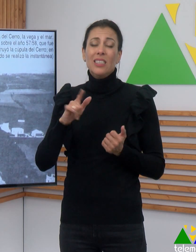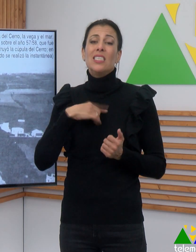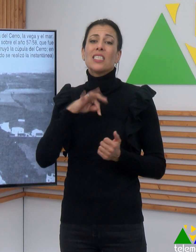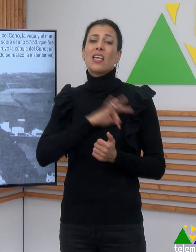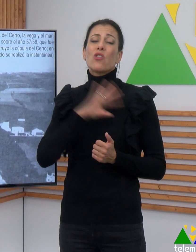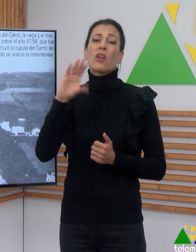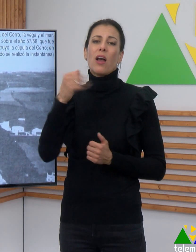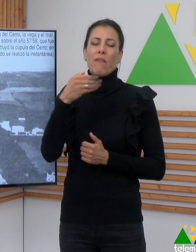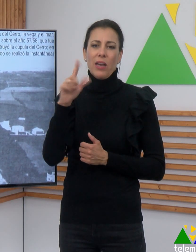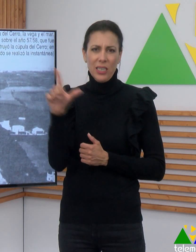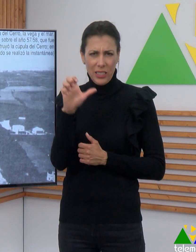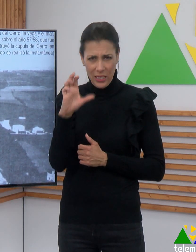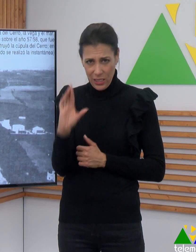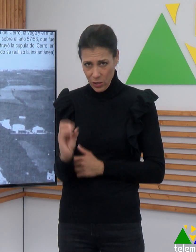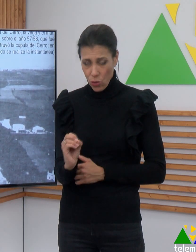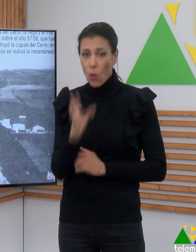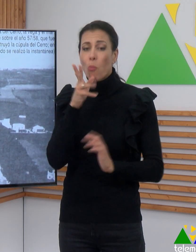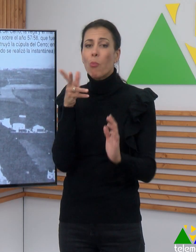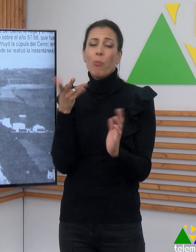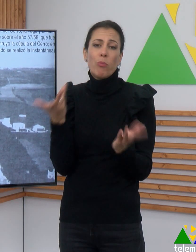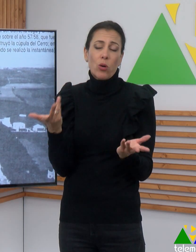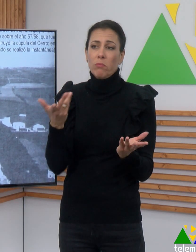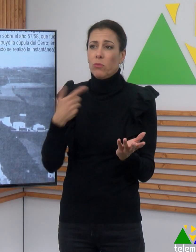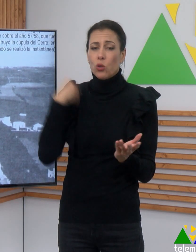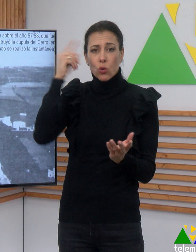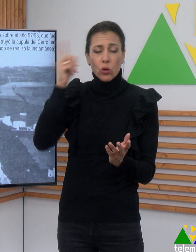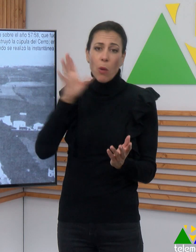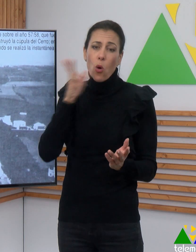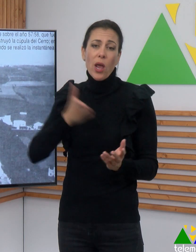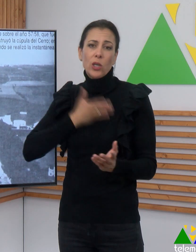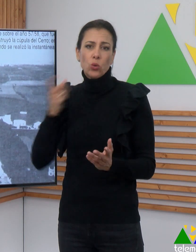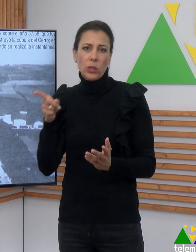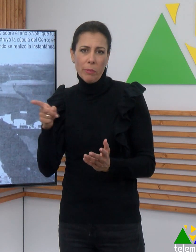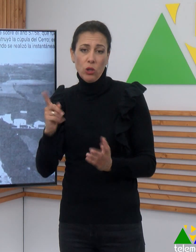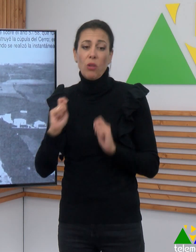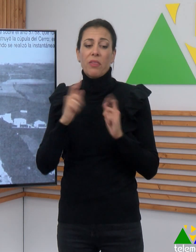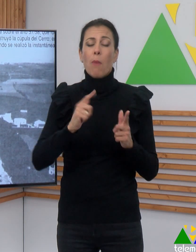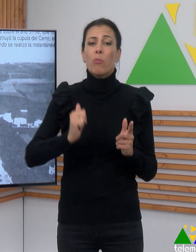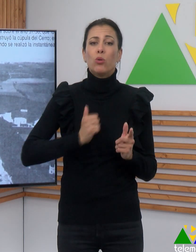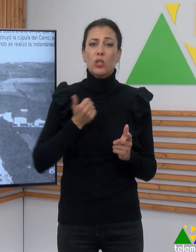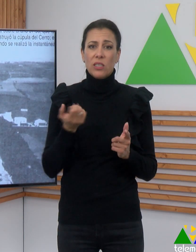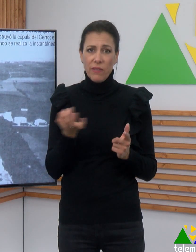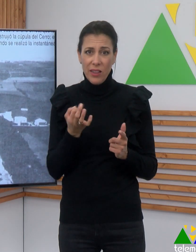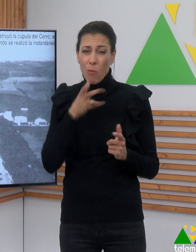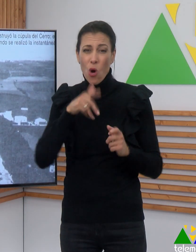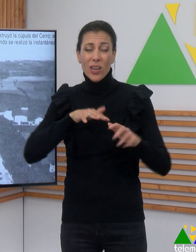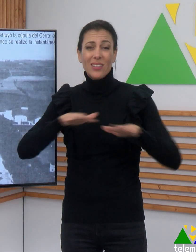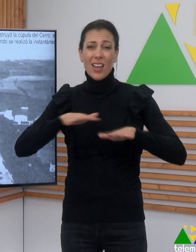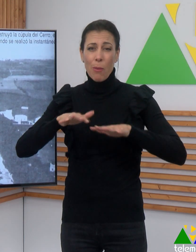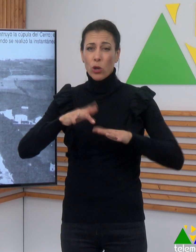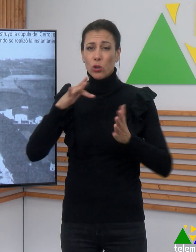Caballero, quizás por el ayuntamiento darle posibilidad tras los terremotos